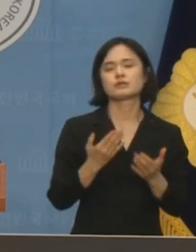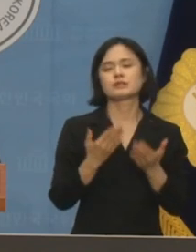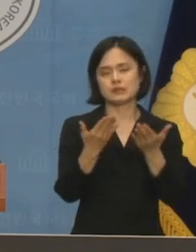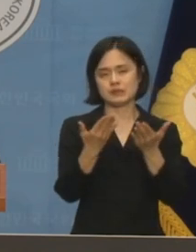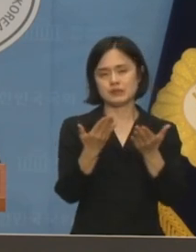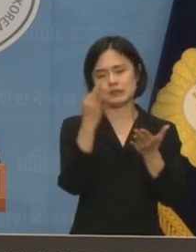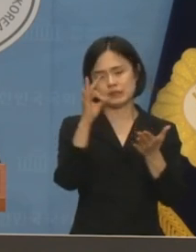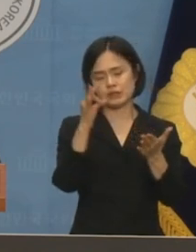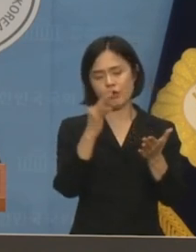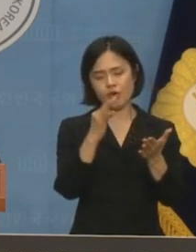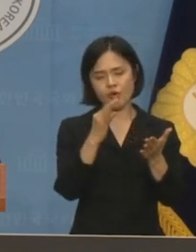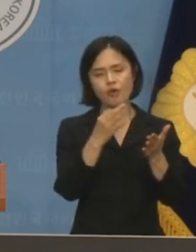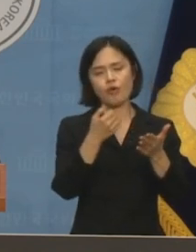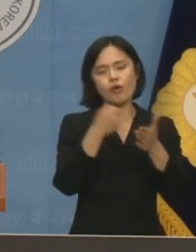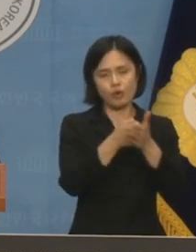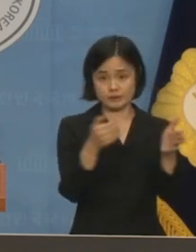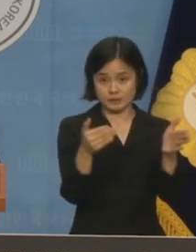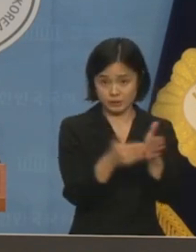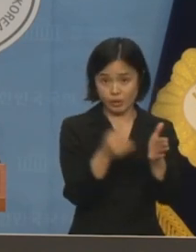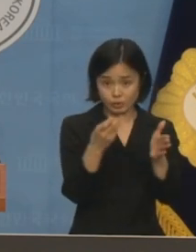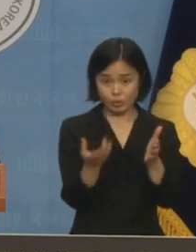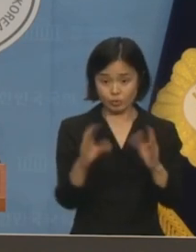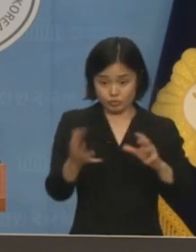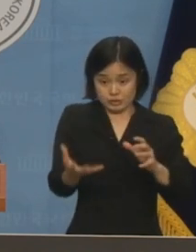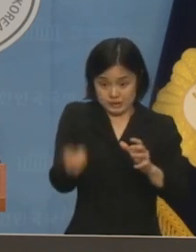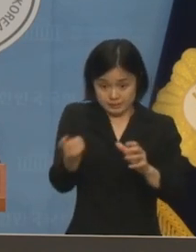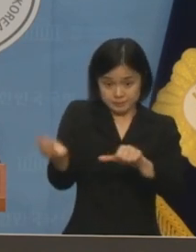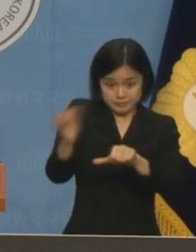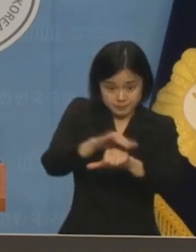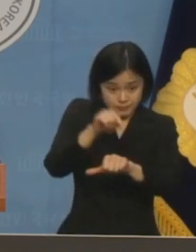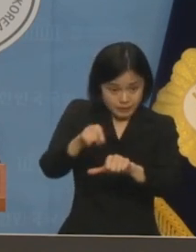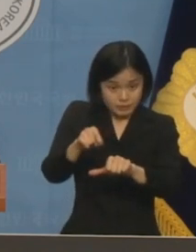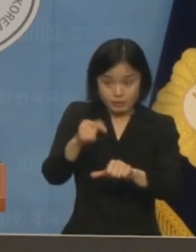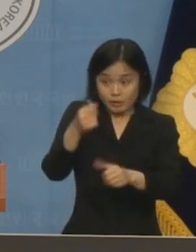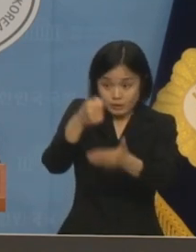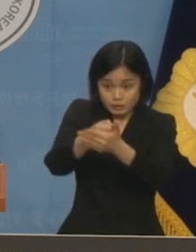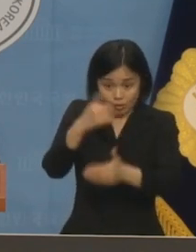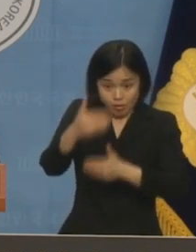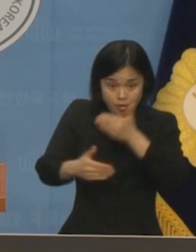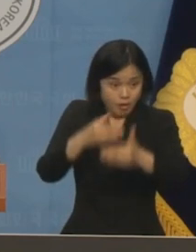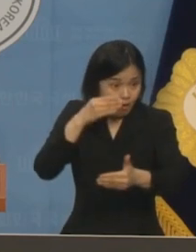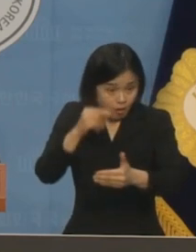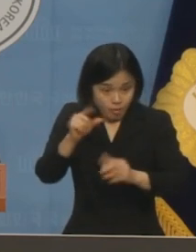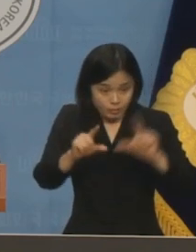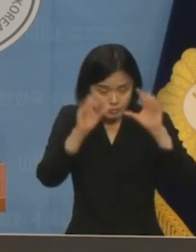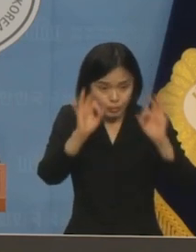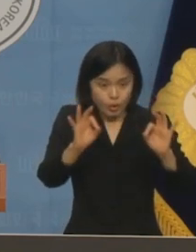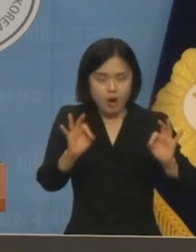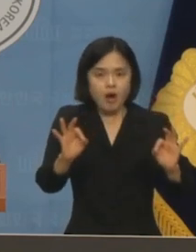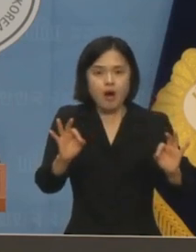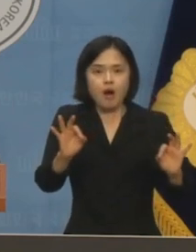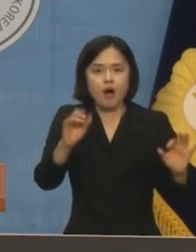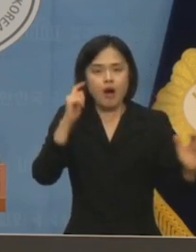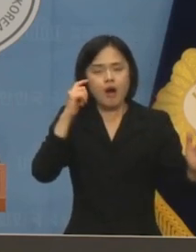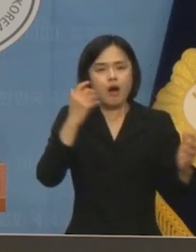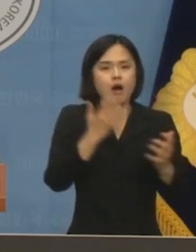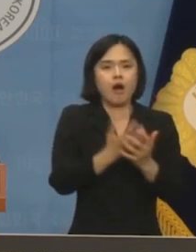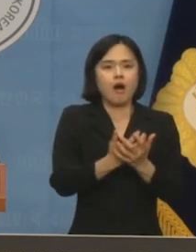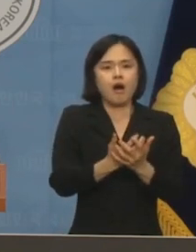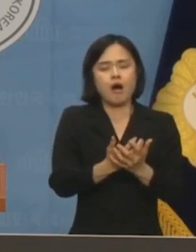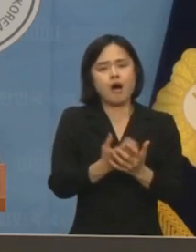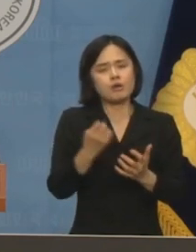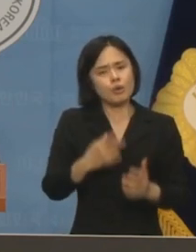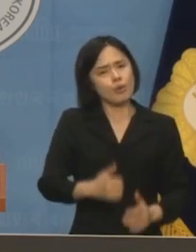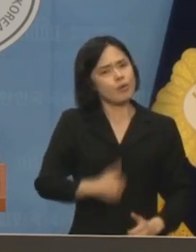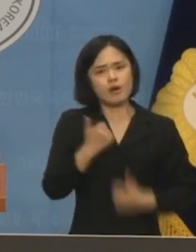현충원 안장으로 급박하게 이행되는 모습을 보고 경악과 분노를 금할 수 없다. 어떻게 이런 국민적 저항을